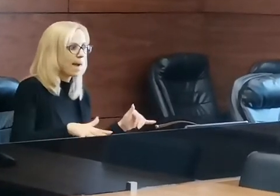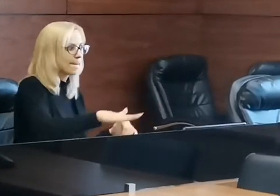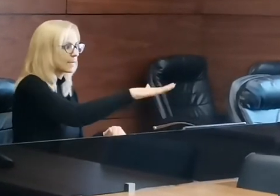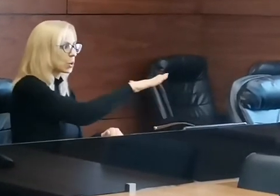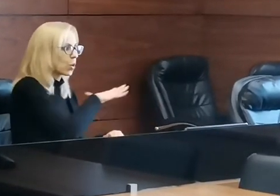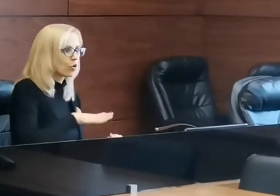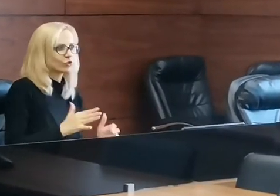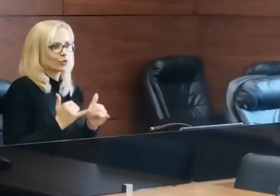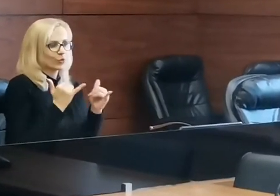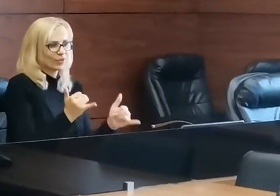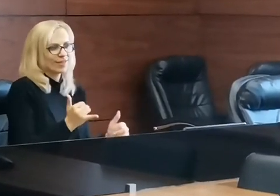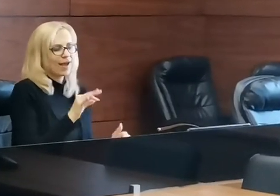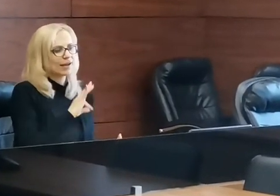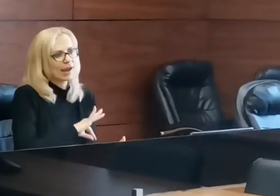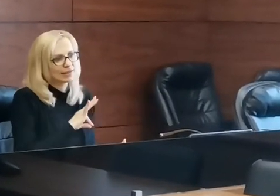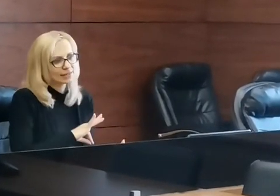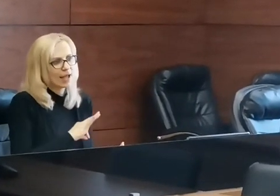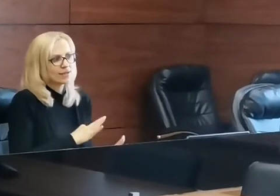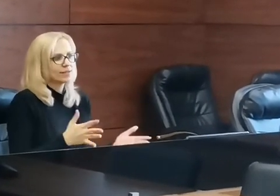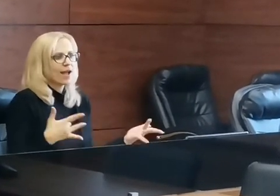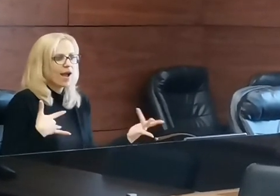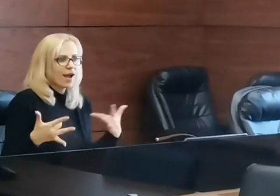простору для реалізації